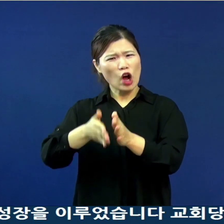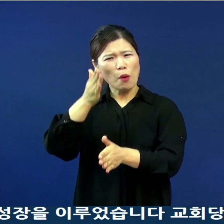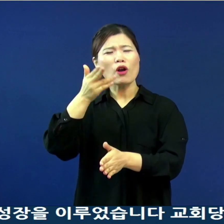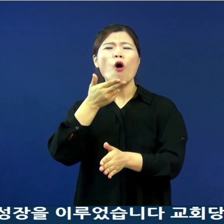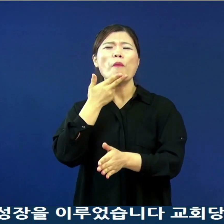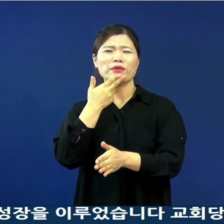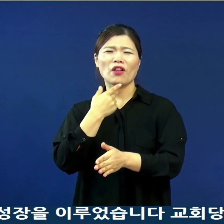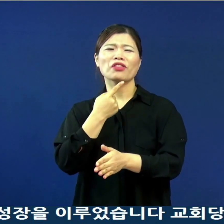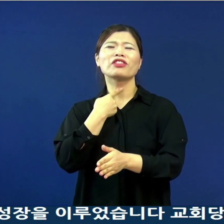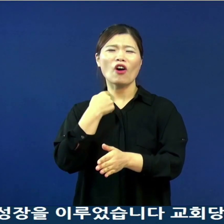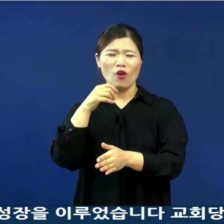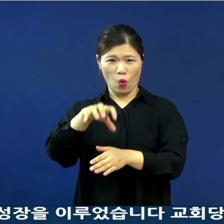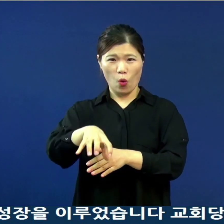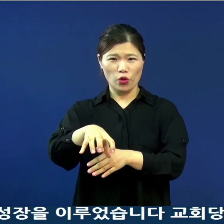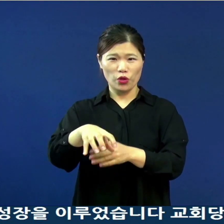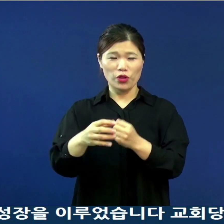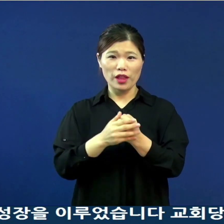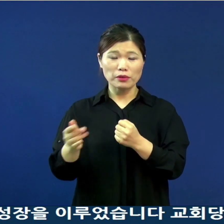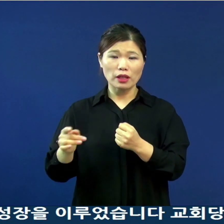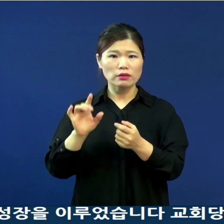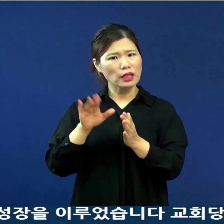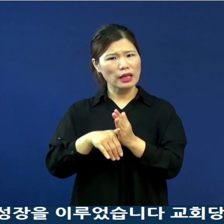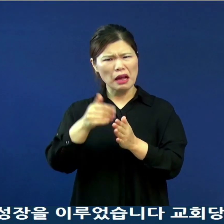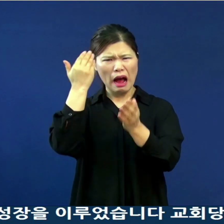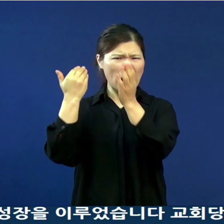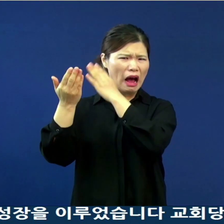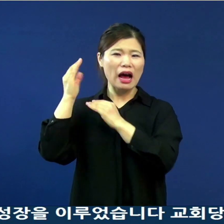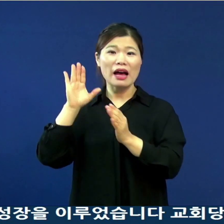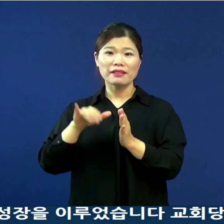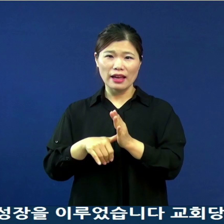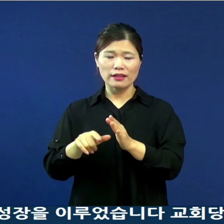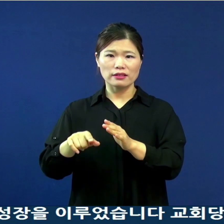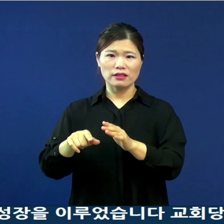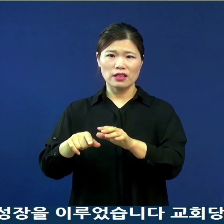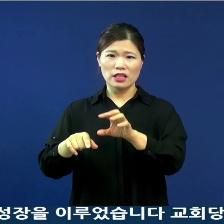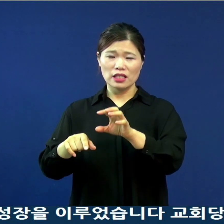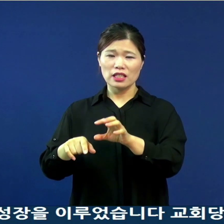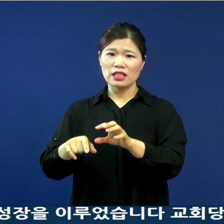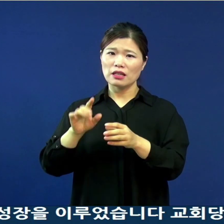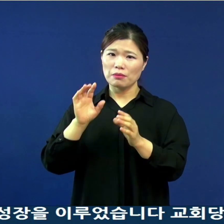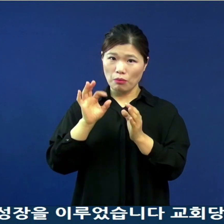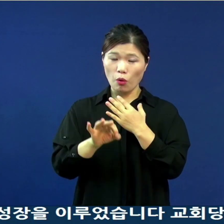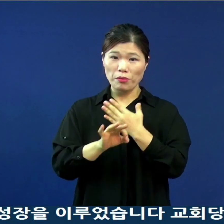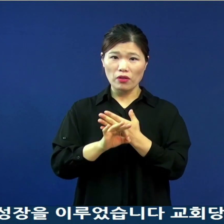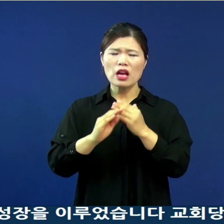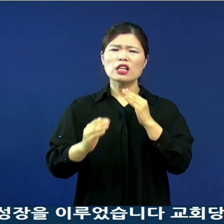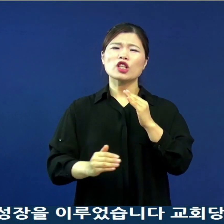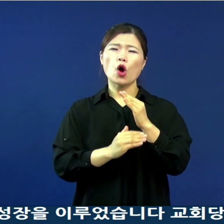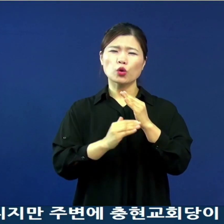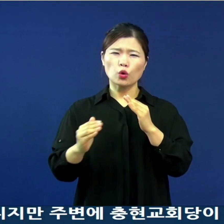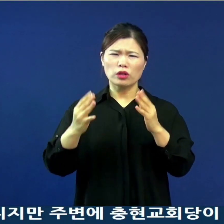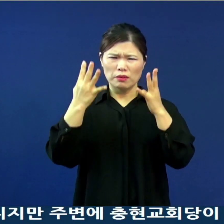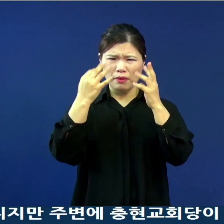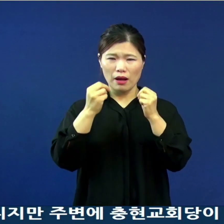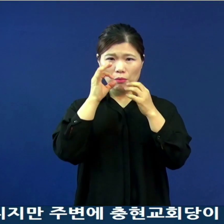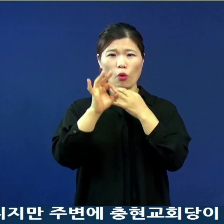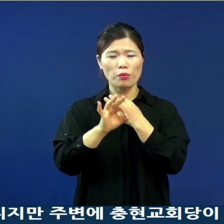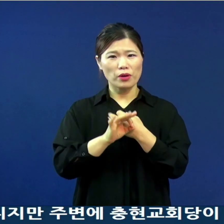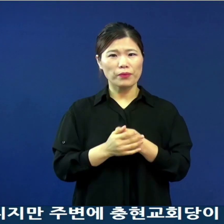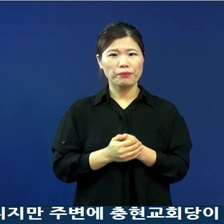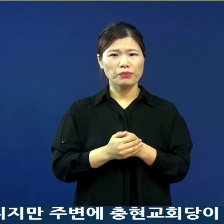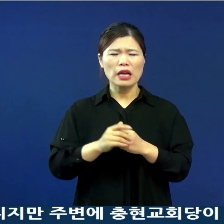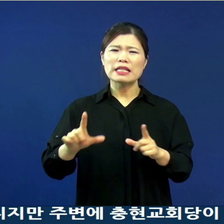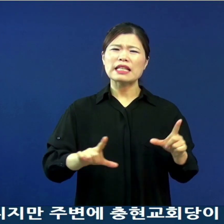주변이 보여집니다. 그 당시 대부분의 성도님들은 삶의 기반을 마련하기